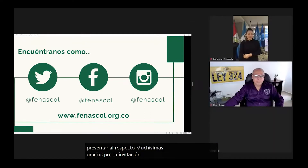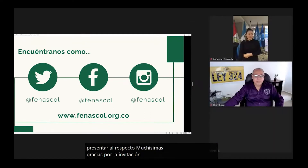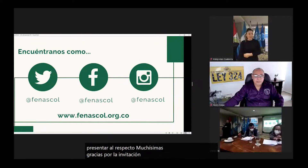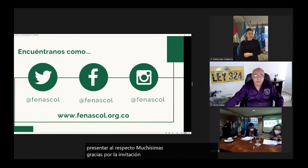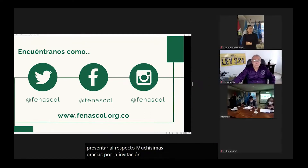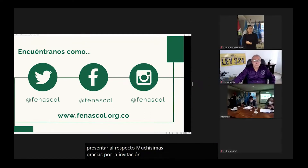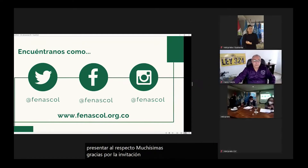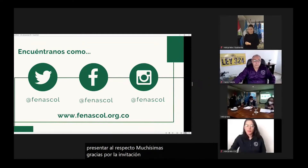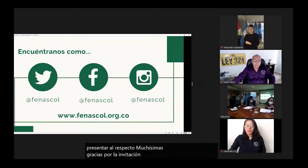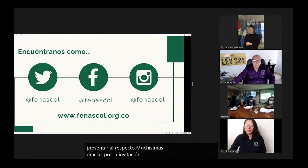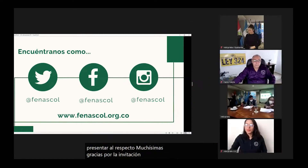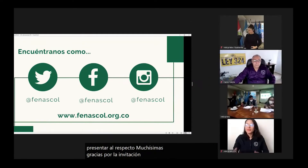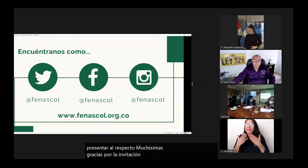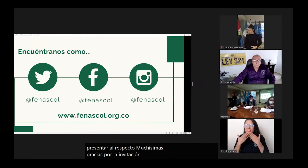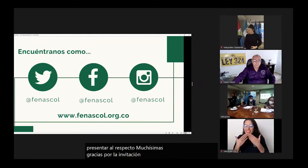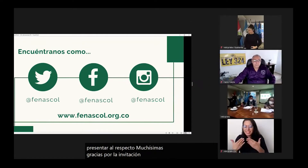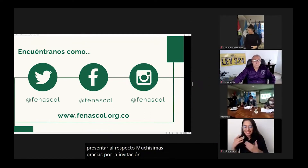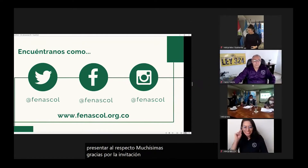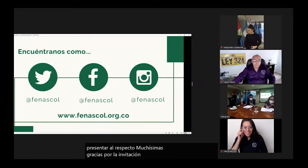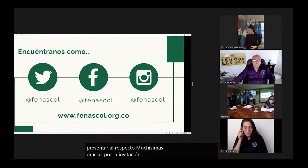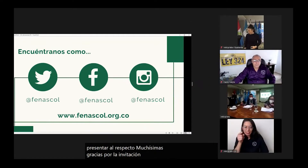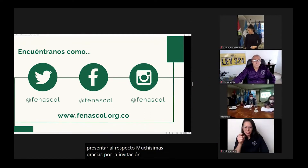Muchas gracias, Henry, por tus palabras.